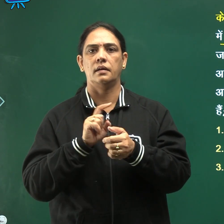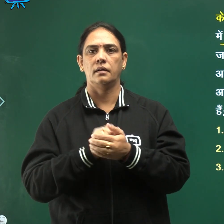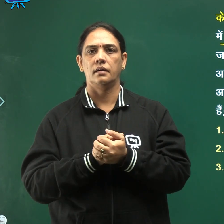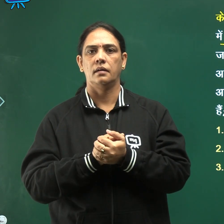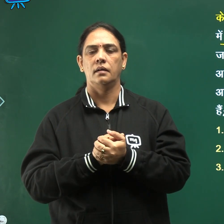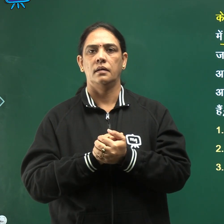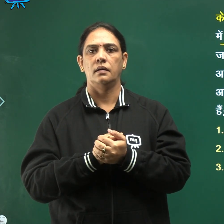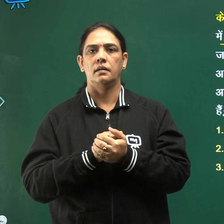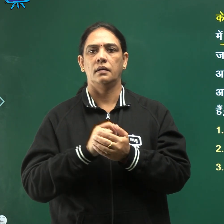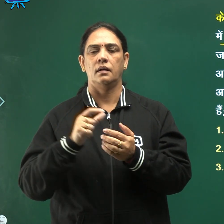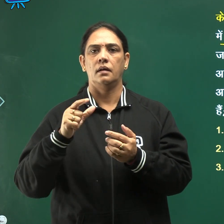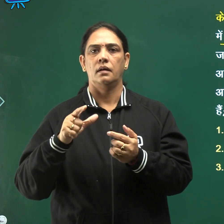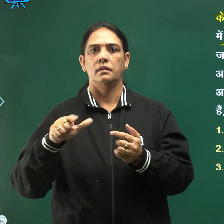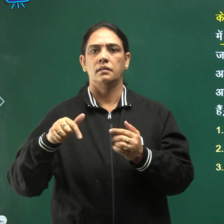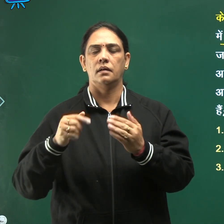श्रेणी के